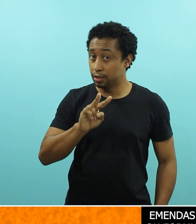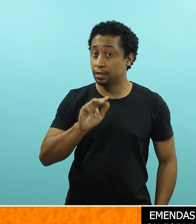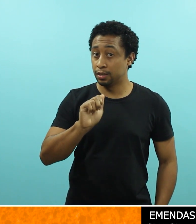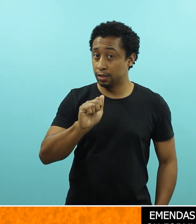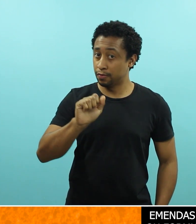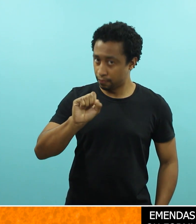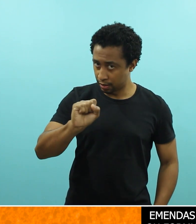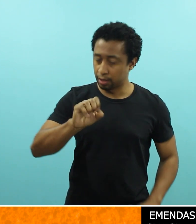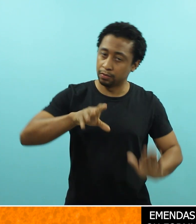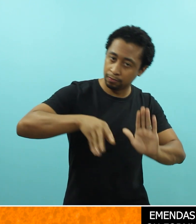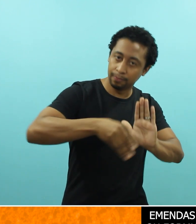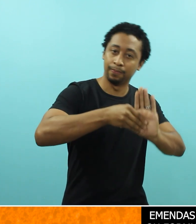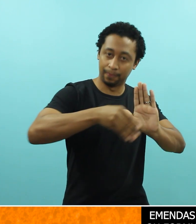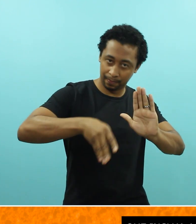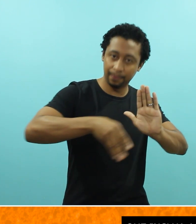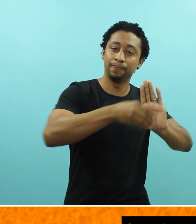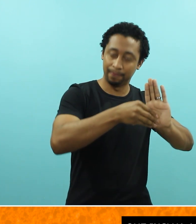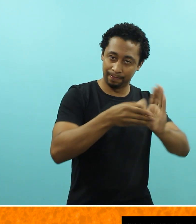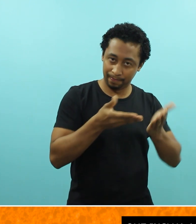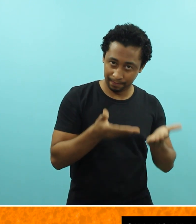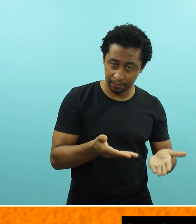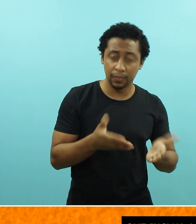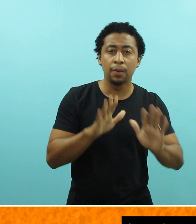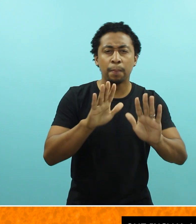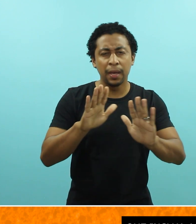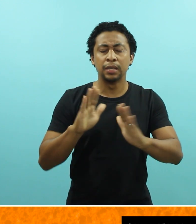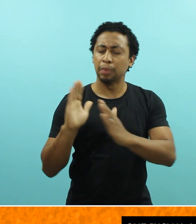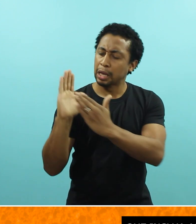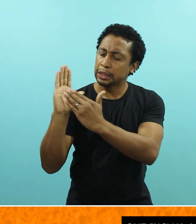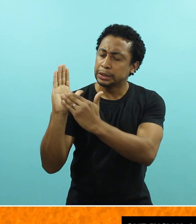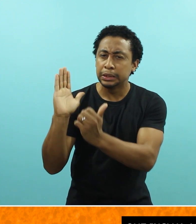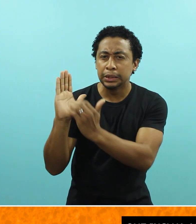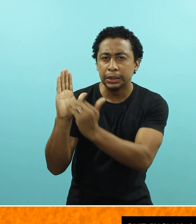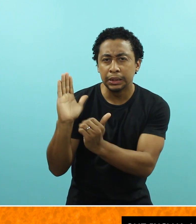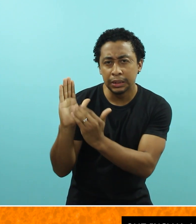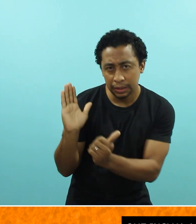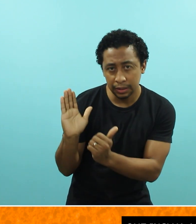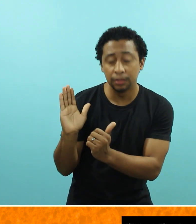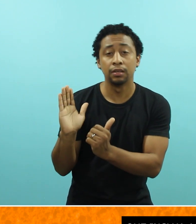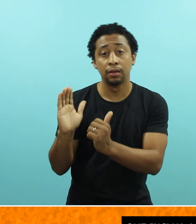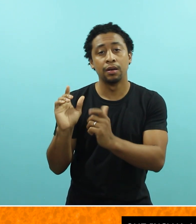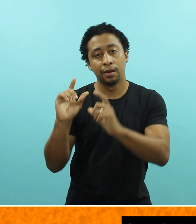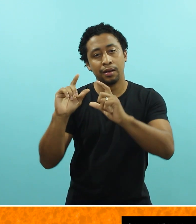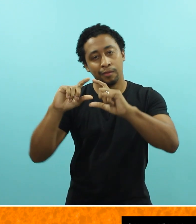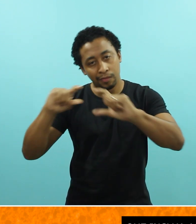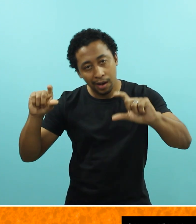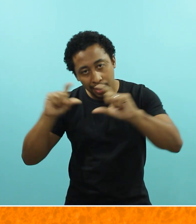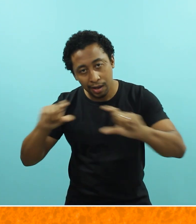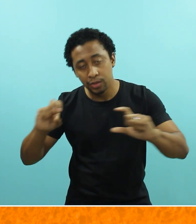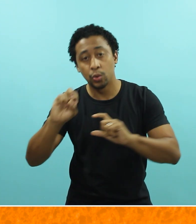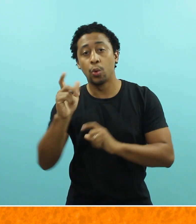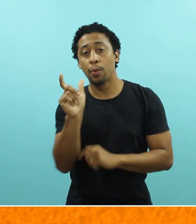ou formular proposta que inclua as duas hipóteses.